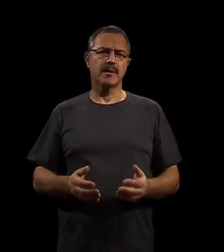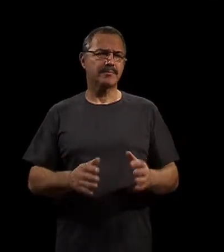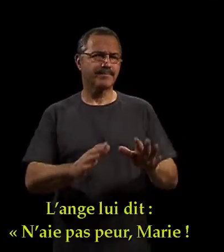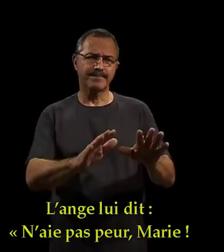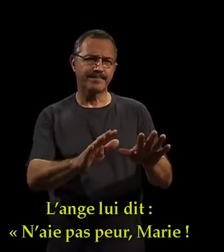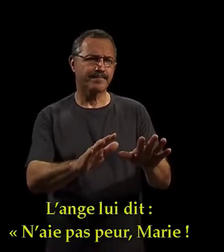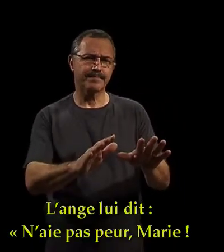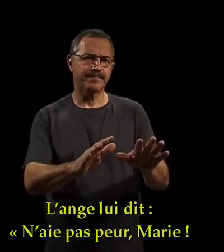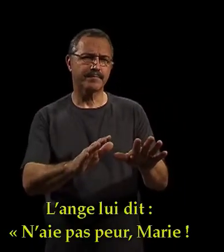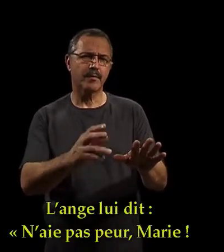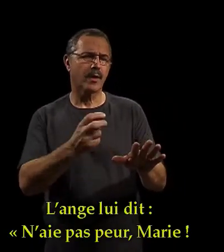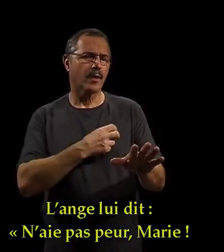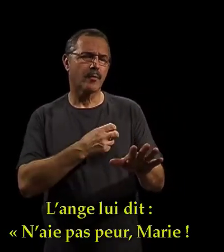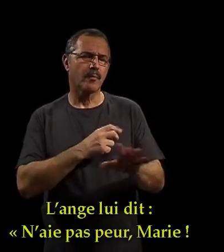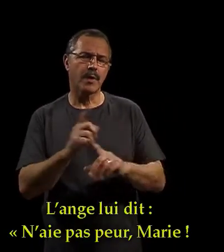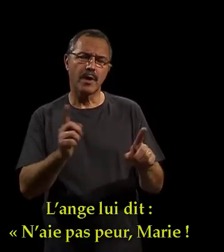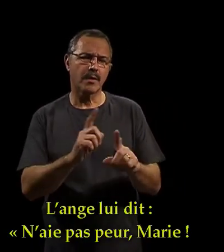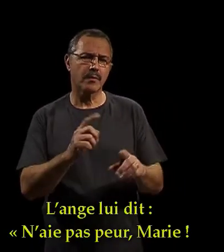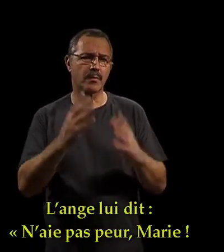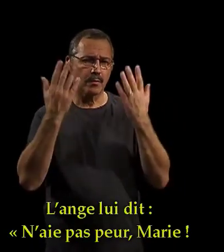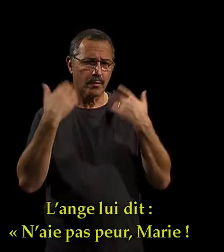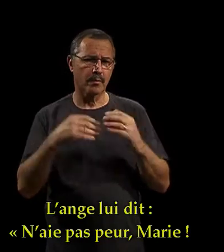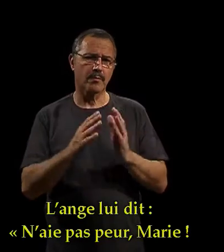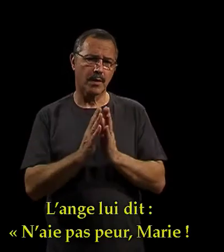L'ange lui dit: N'aie pas peur, Marie.